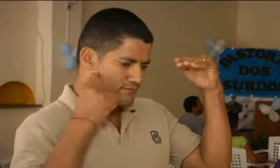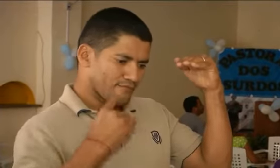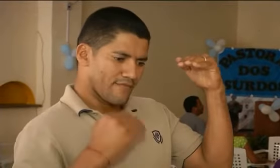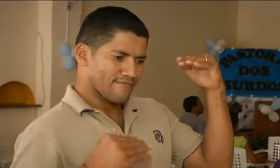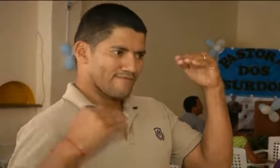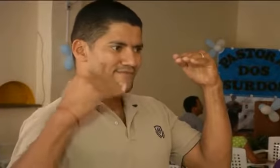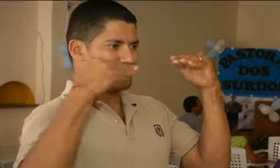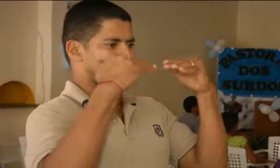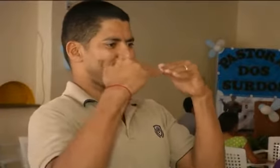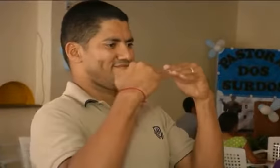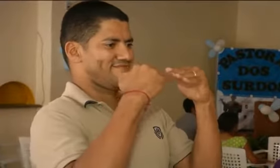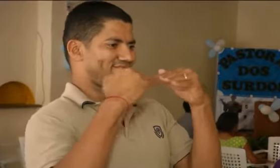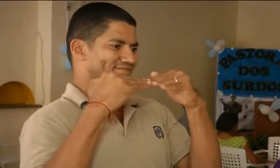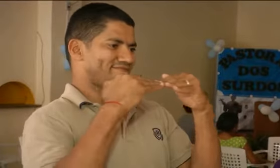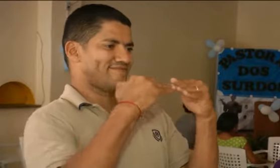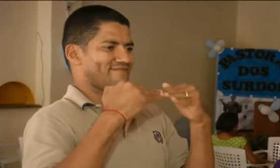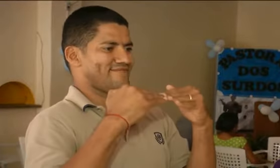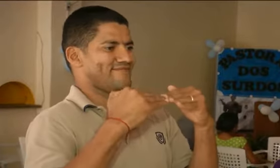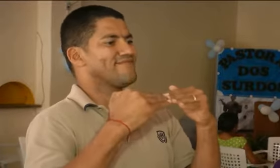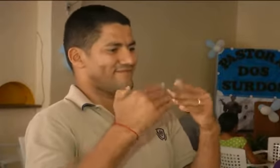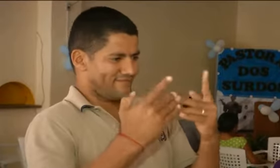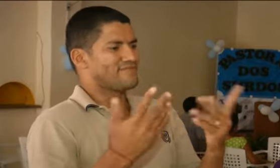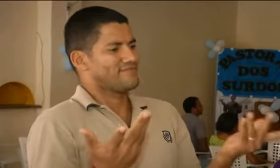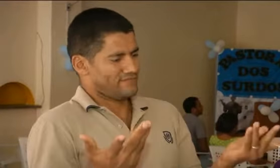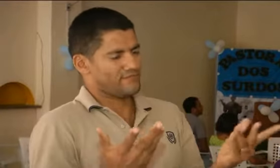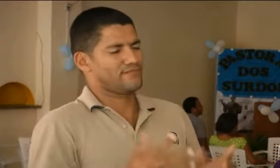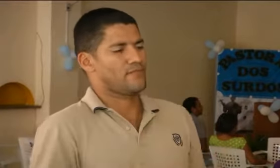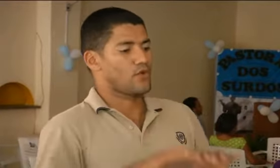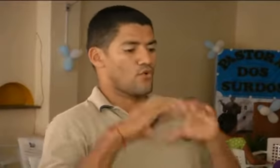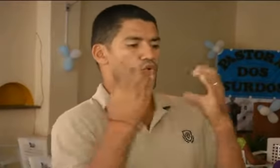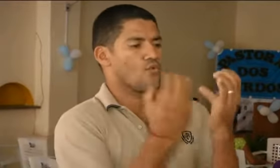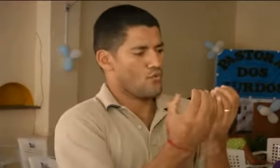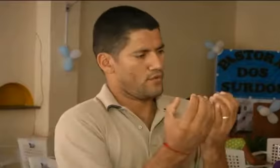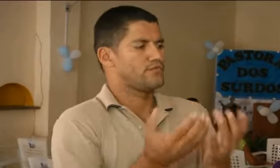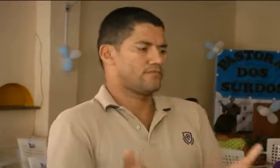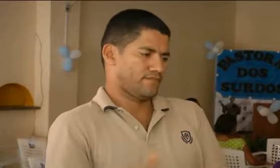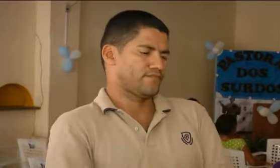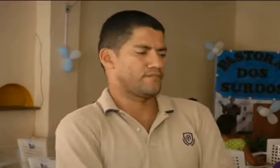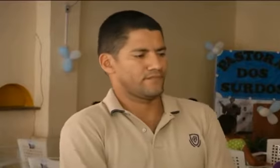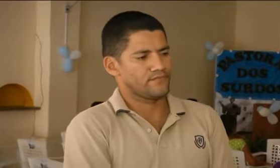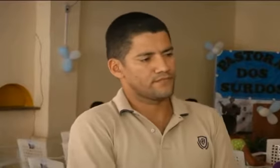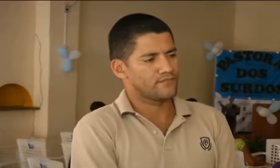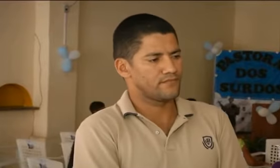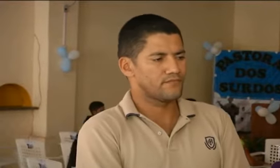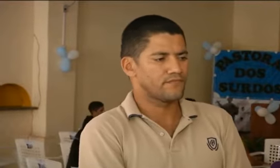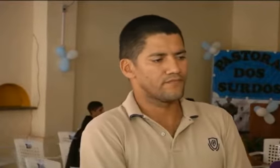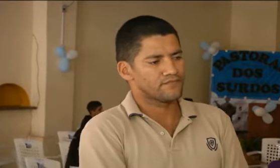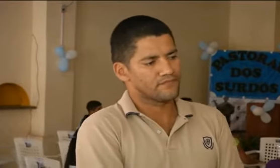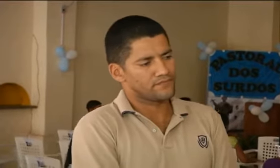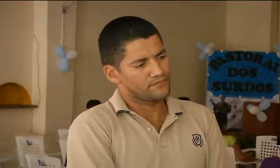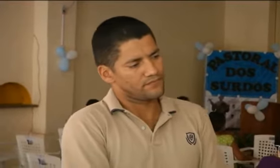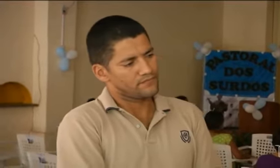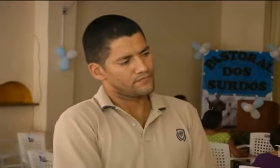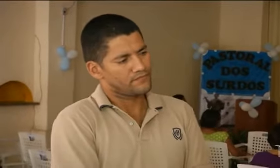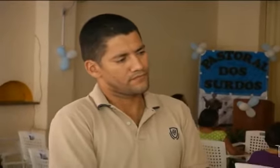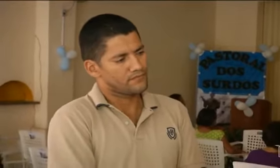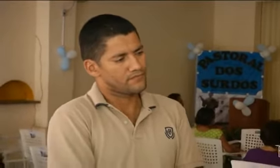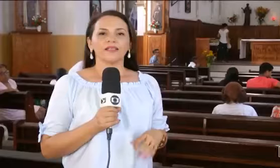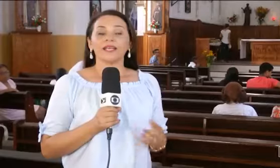minhas ideias. E surdo e ouvinte foram ficando iguais. A comunidade foi ficando igual, não mais diferente. Graças